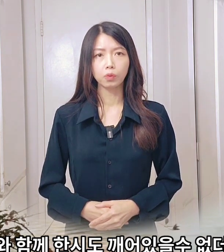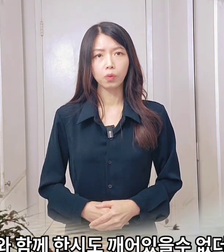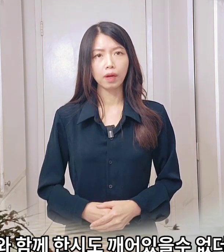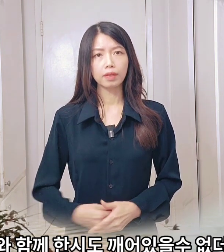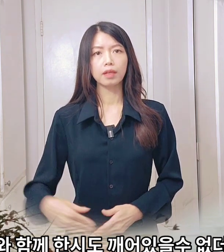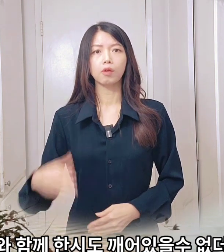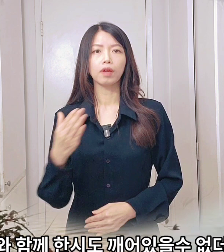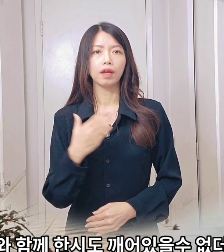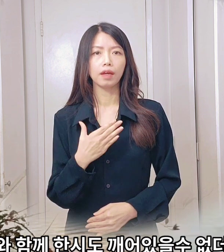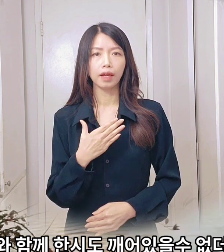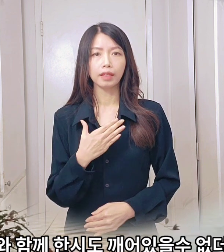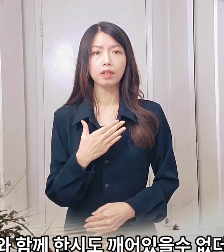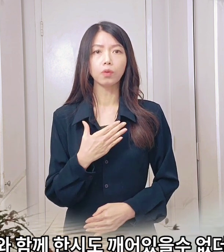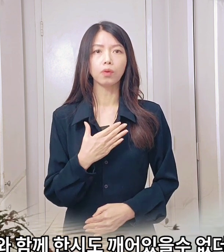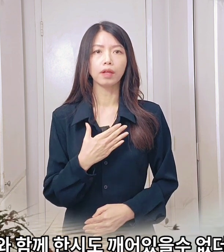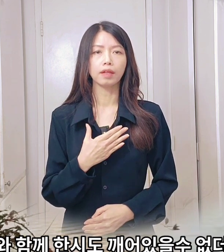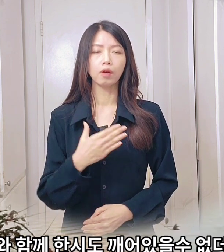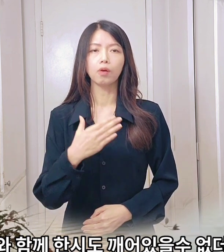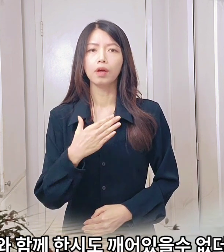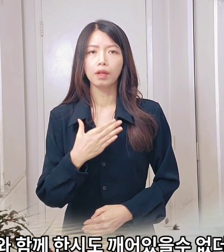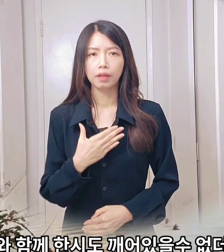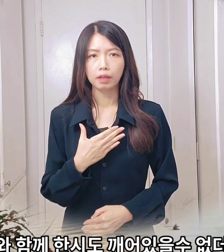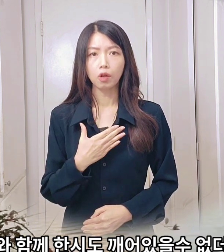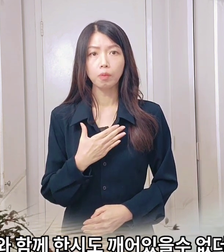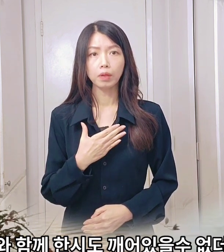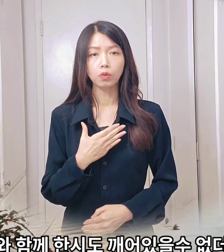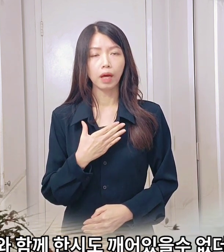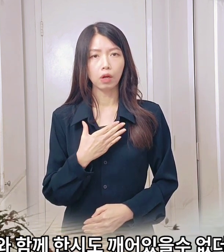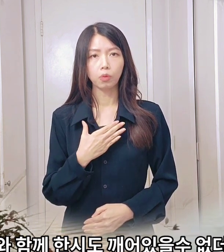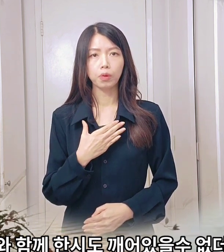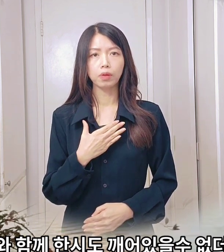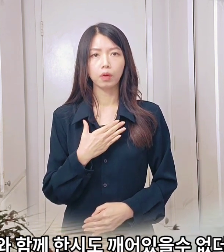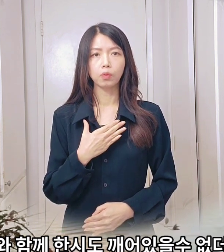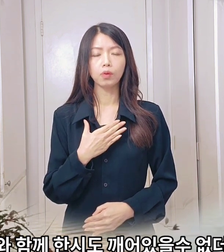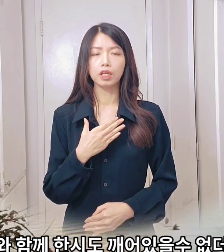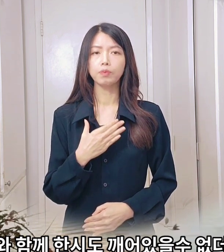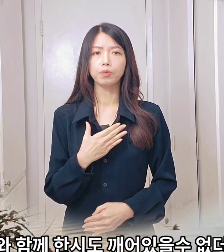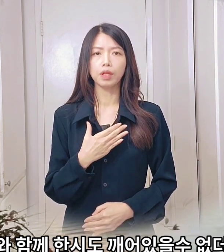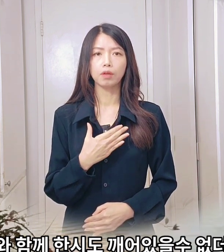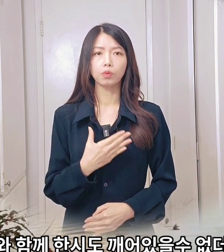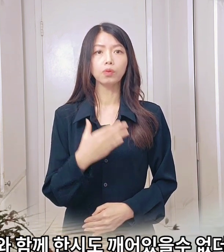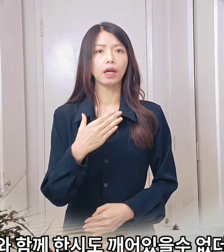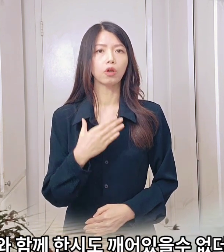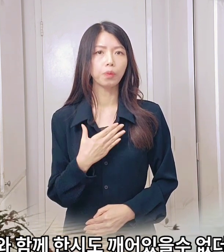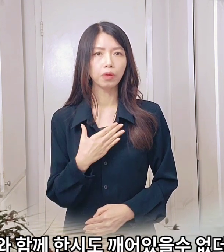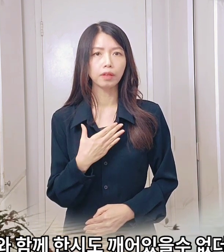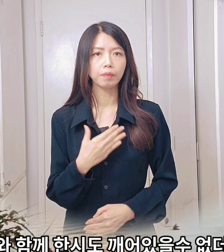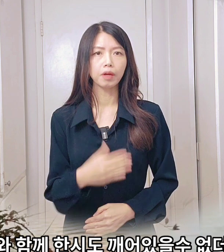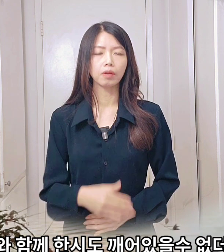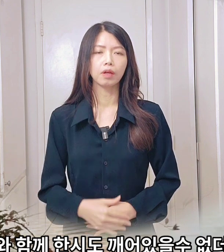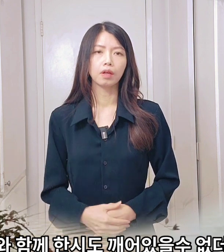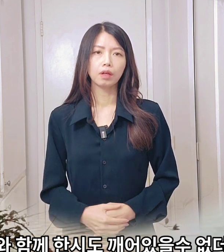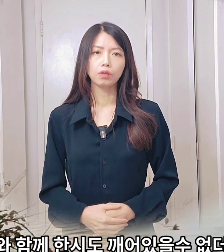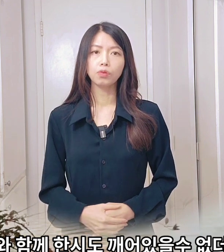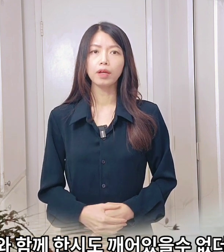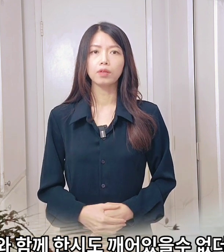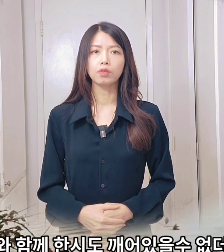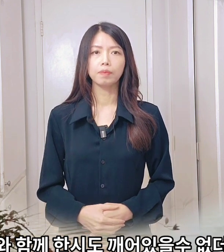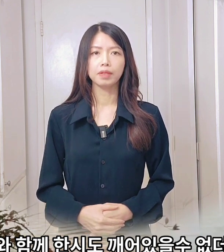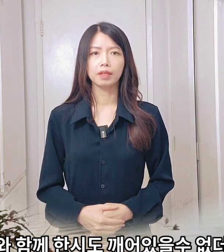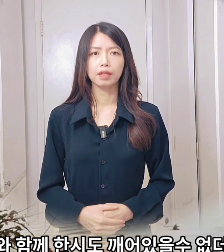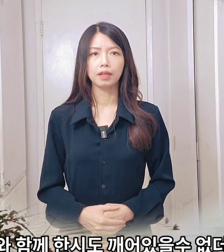그래서 똑같이 이렇게 같은 공간에서 처음에도 나라고 표현하고 이 부분에서도 나라고 표현한다면